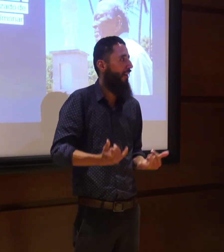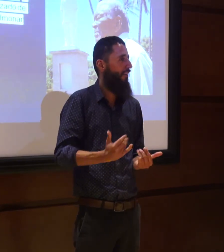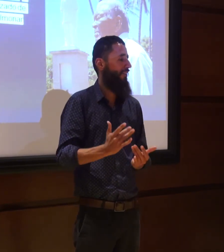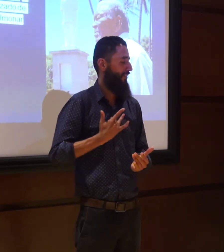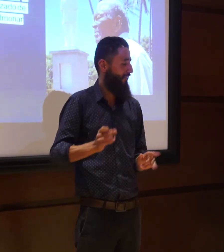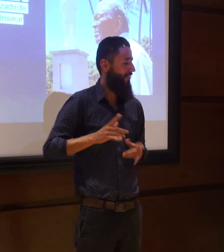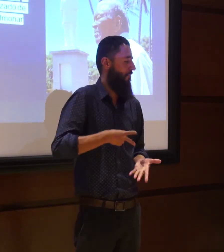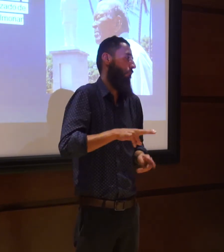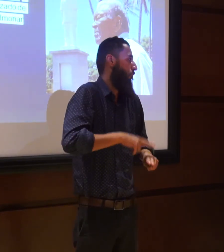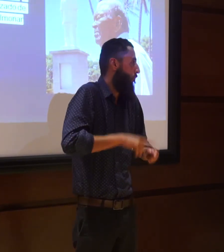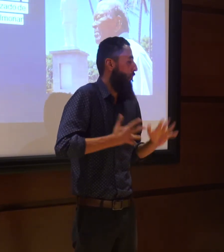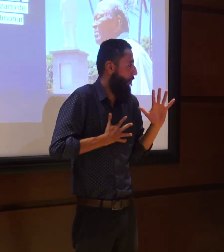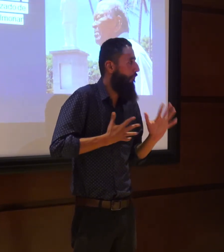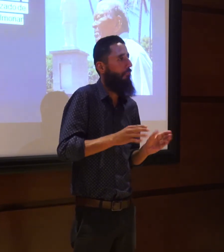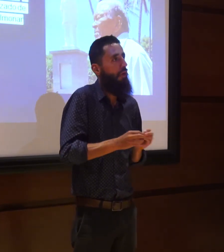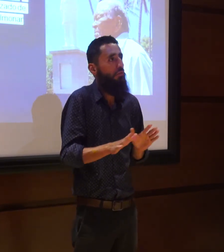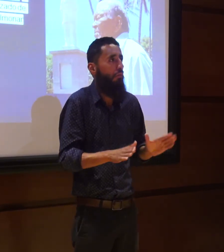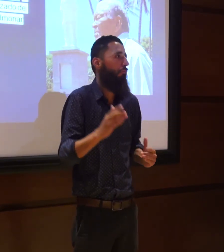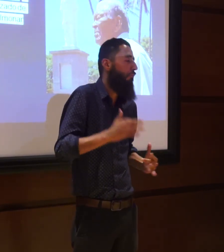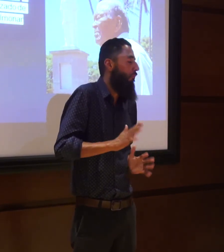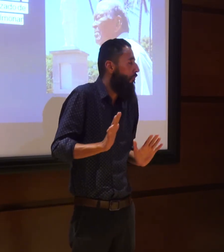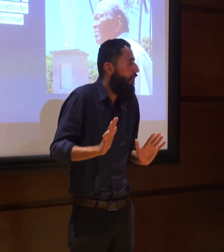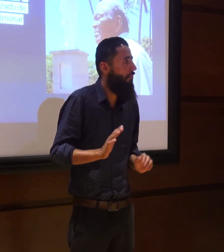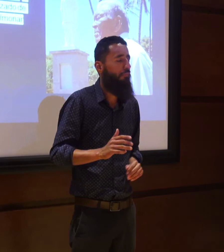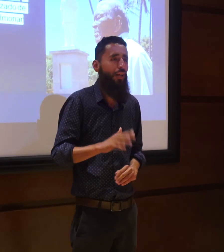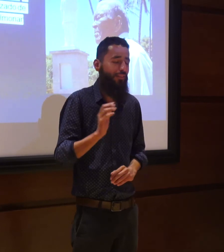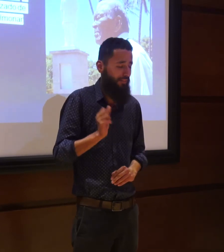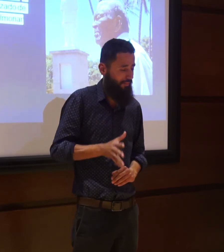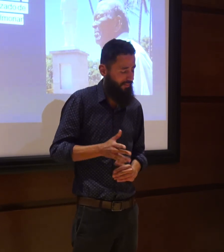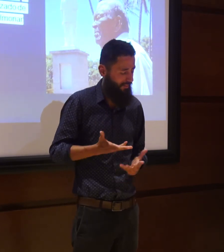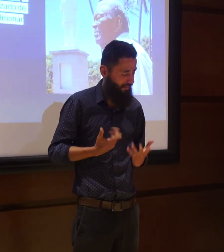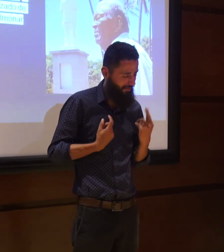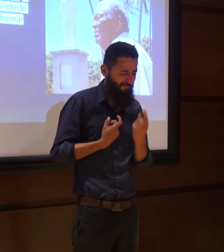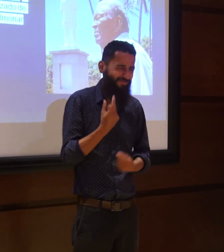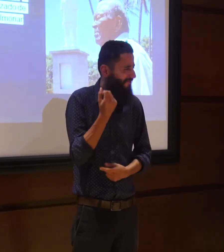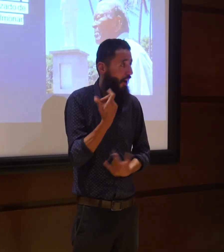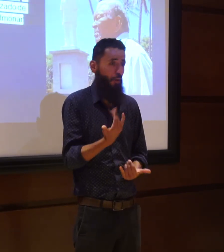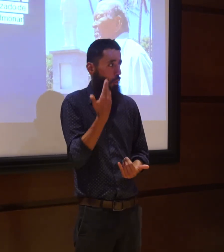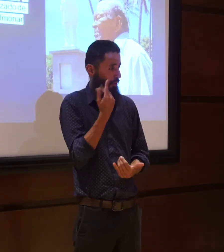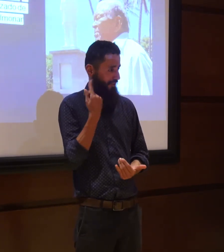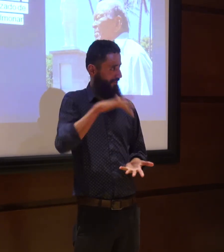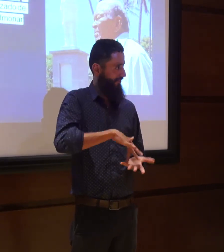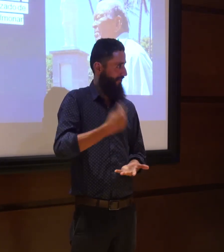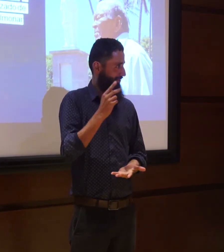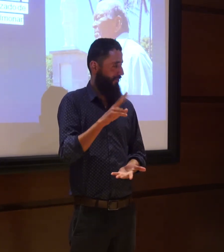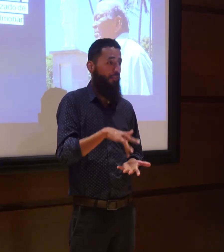de nosotros, todas estas trascendencias culturales e identidad, pues no, o las descripciones que hay al interior de